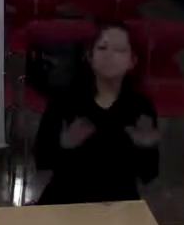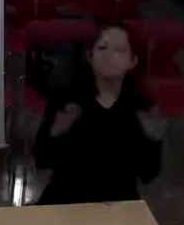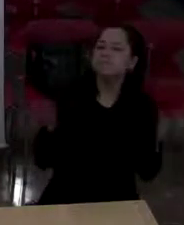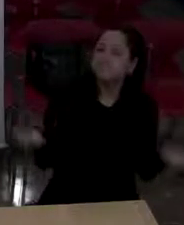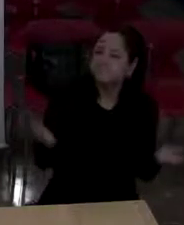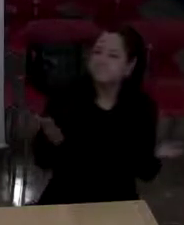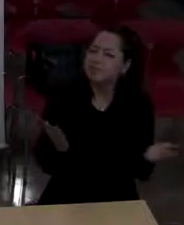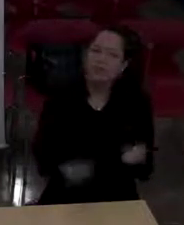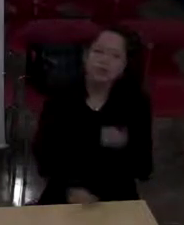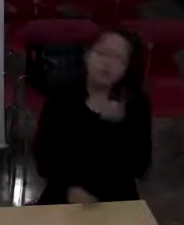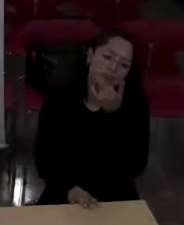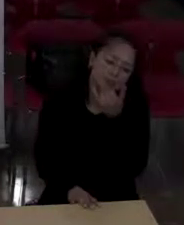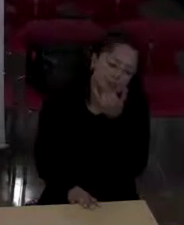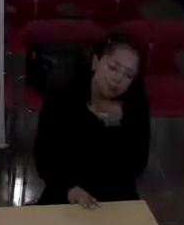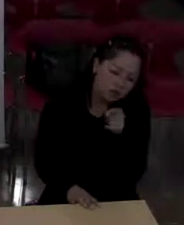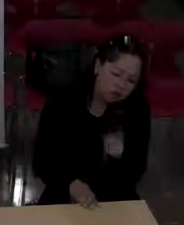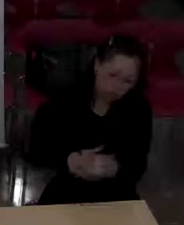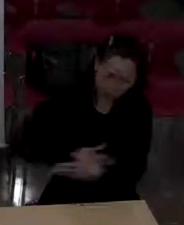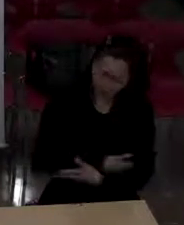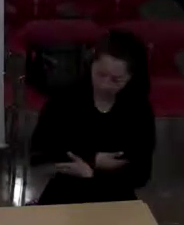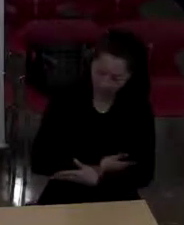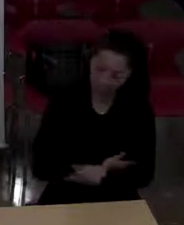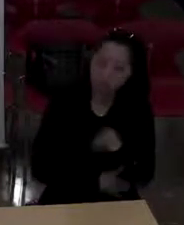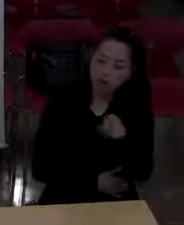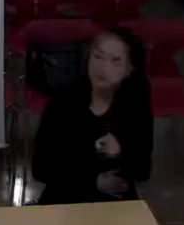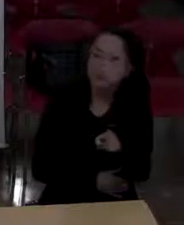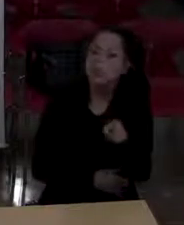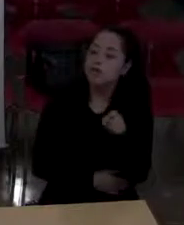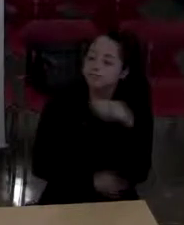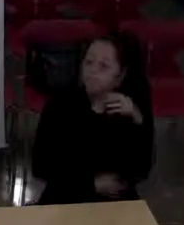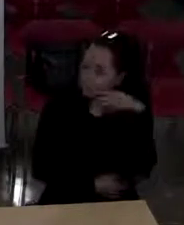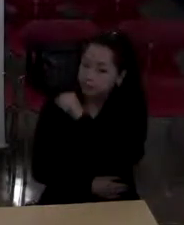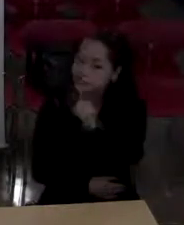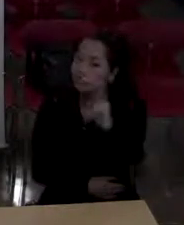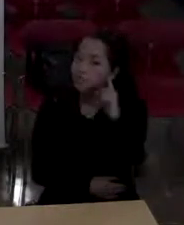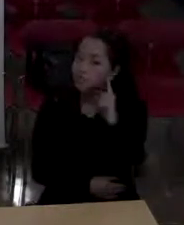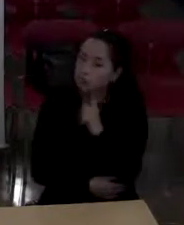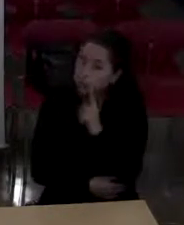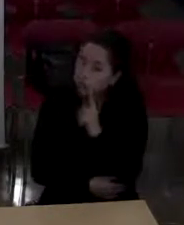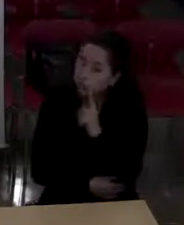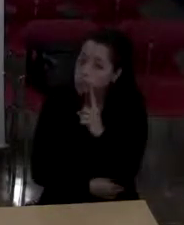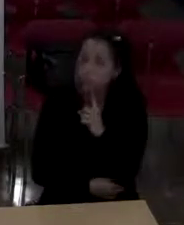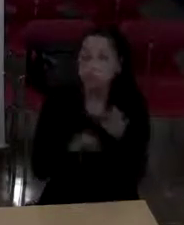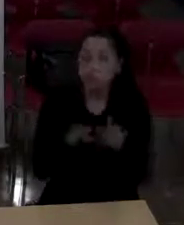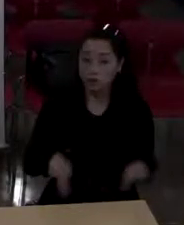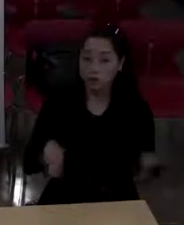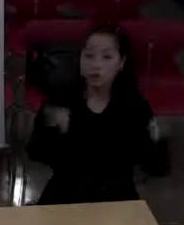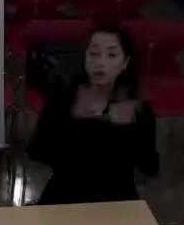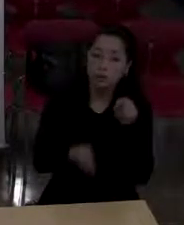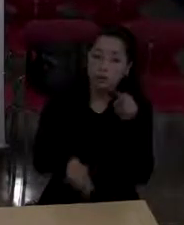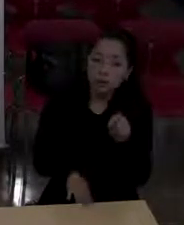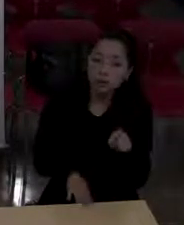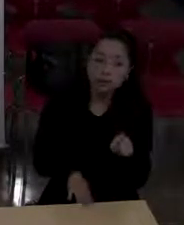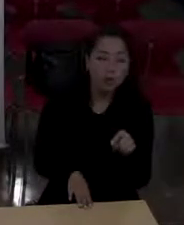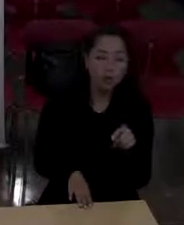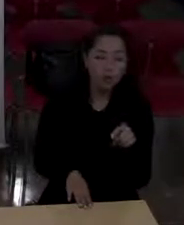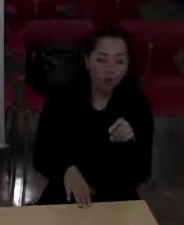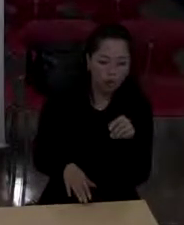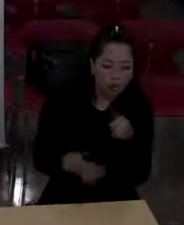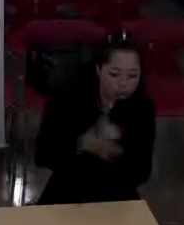en el desarrollo de todos sus sentidos y los canales sensoriales auditivos se potenciarán acorde con el uso de la primera